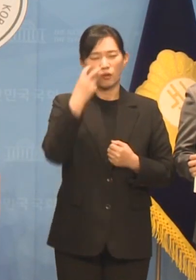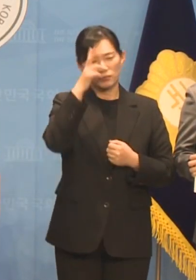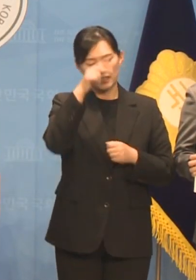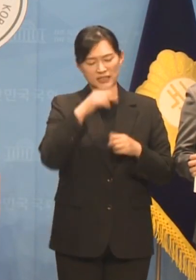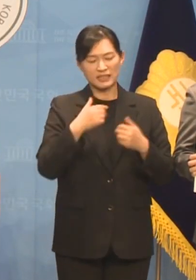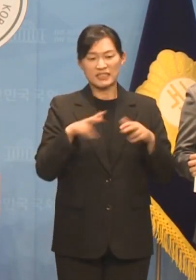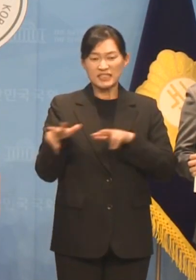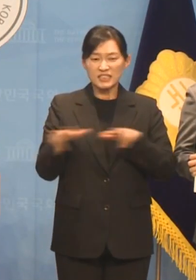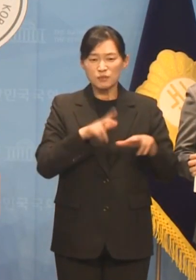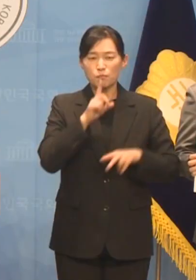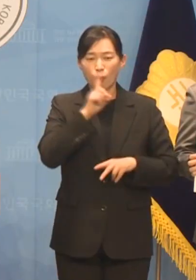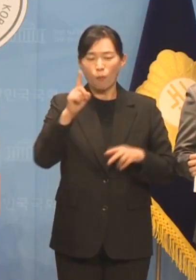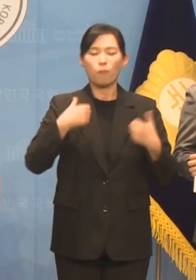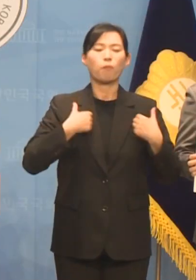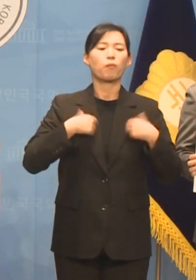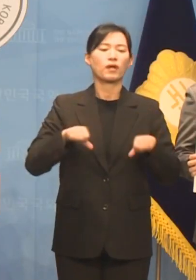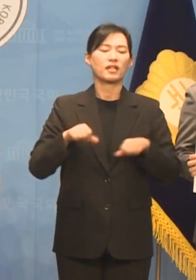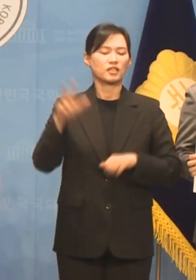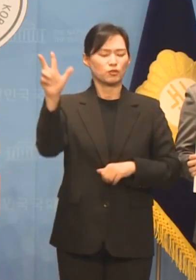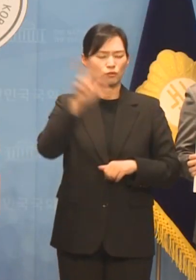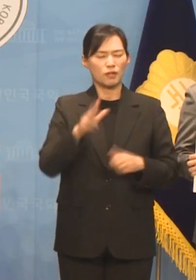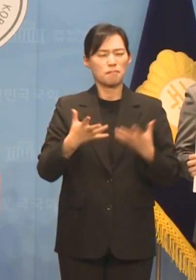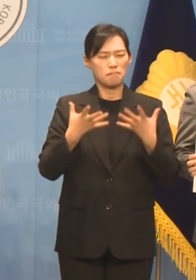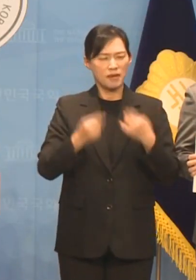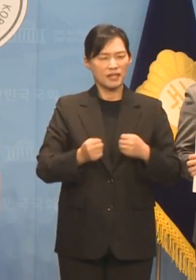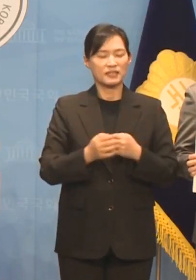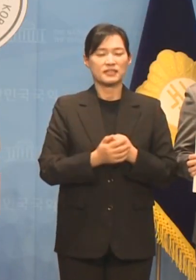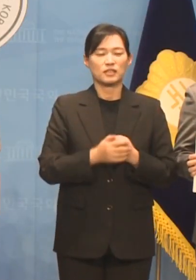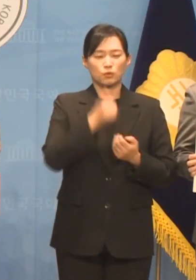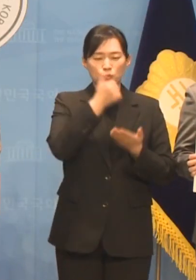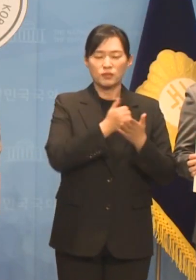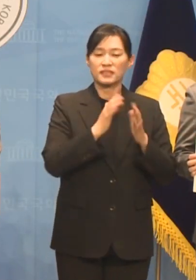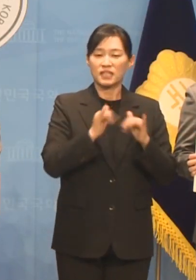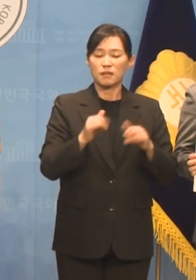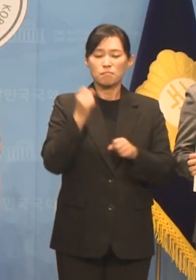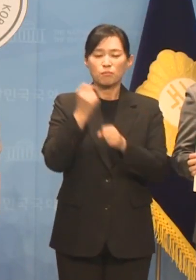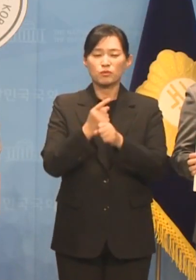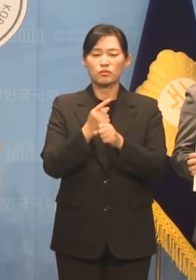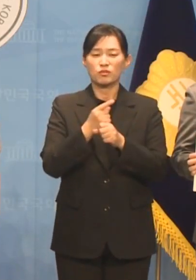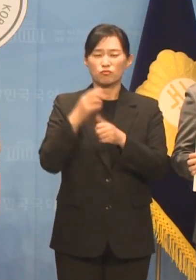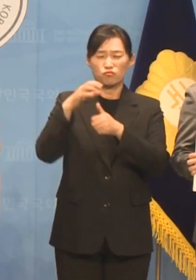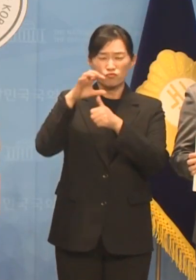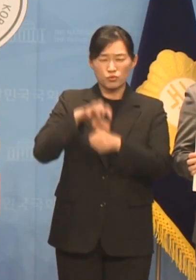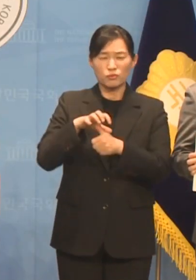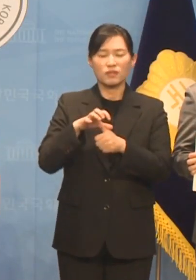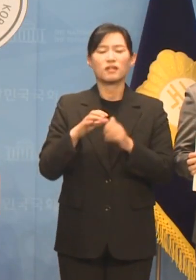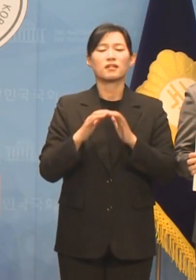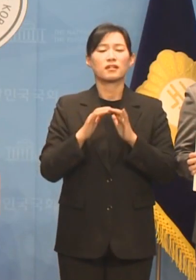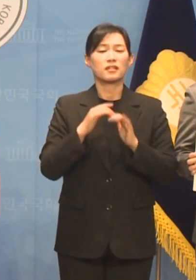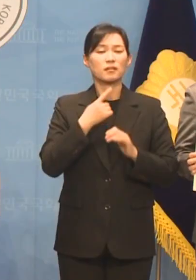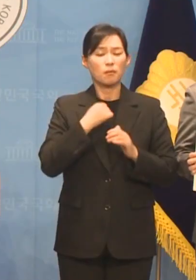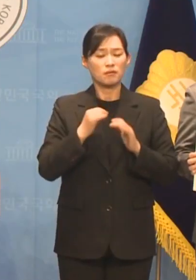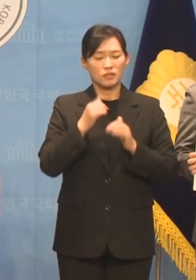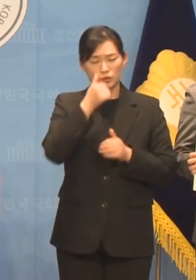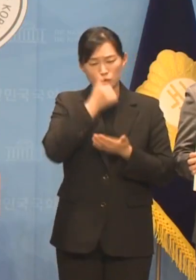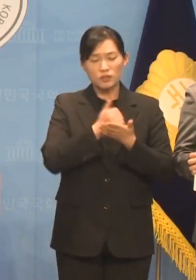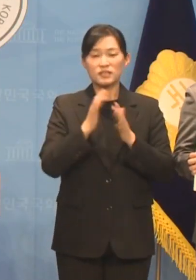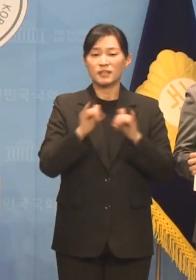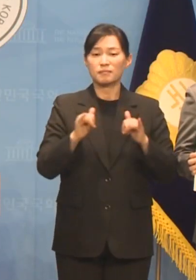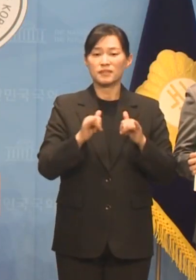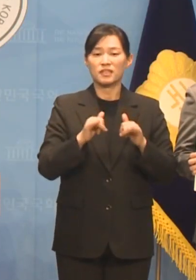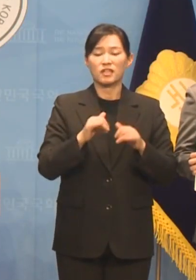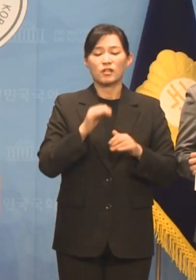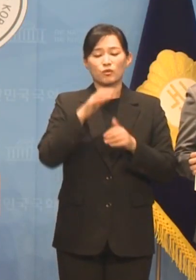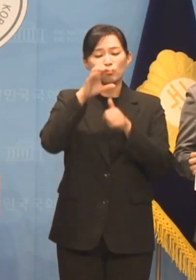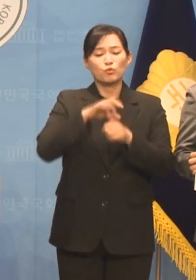즉시항고 포기로 전국의 수많은 피고인과 이미 구속된 범죄자들이 줄줄이 구속